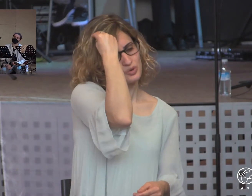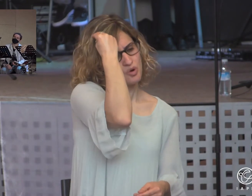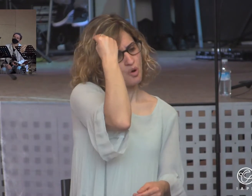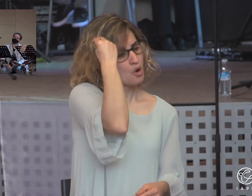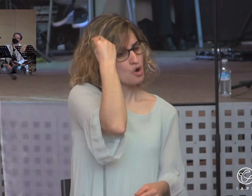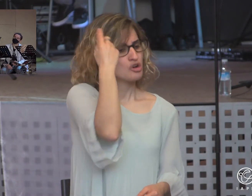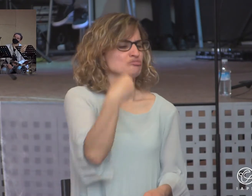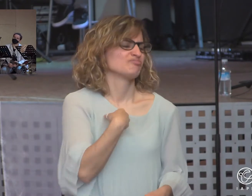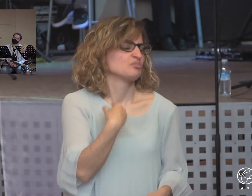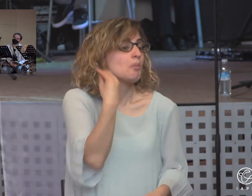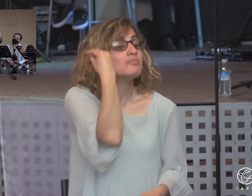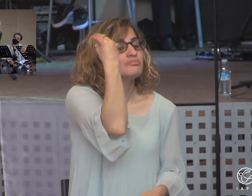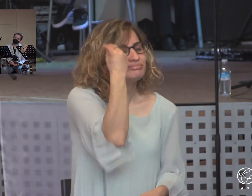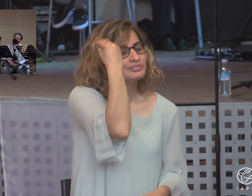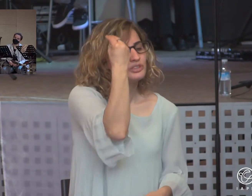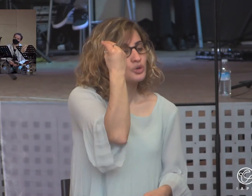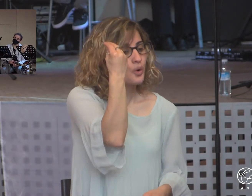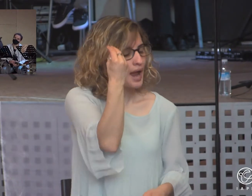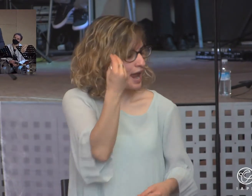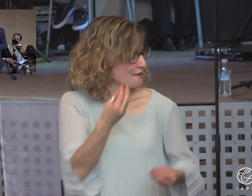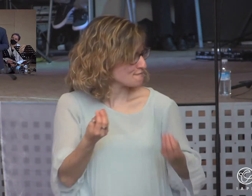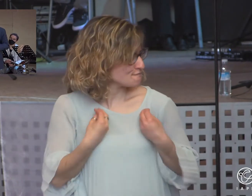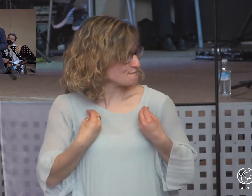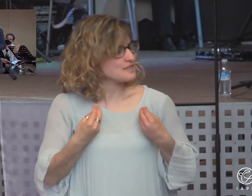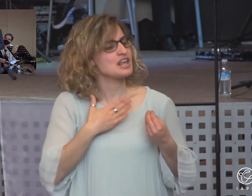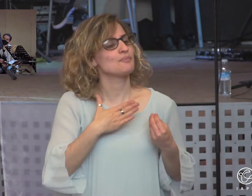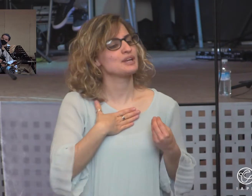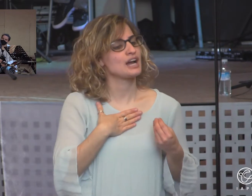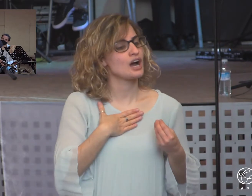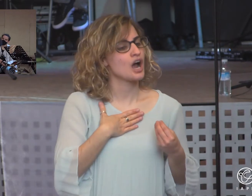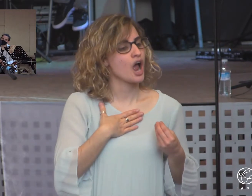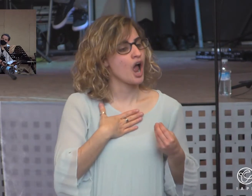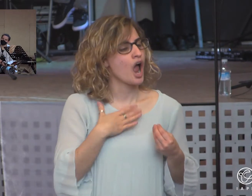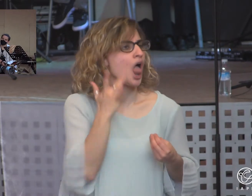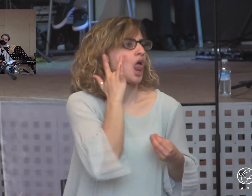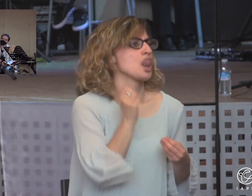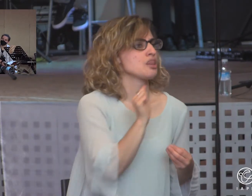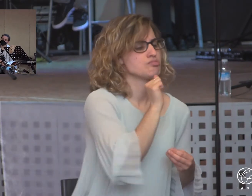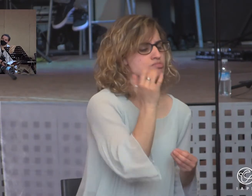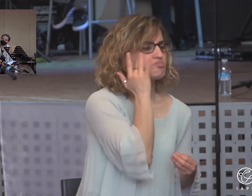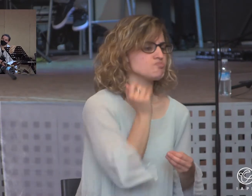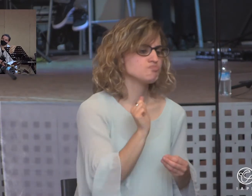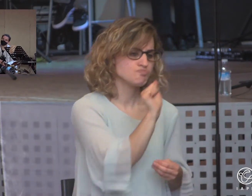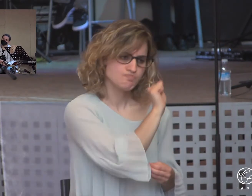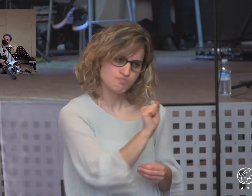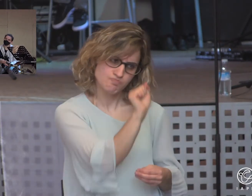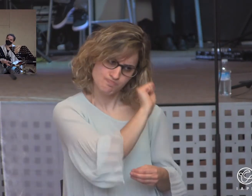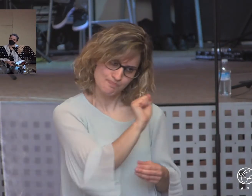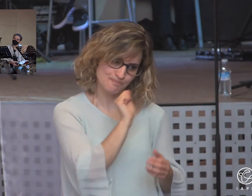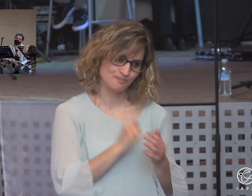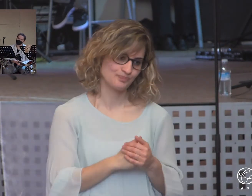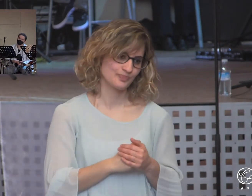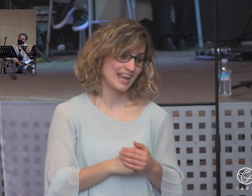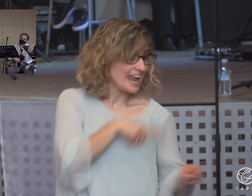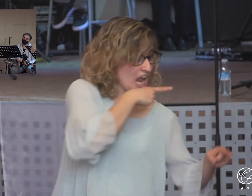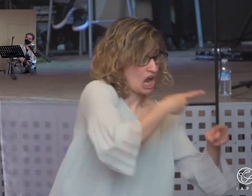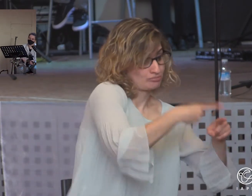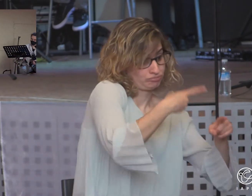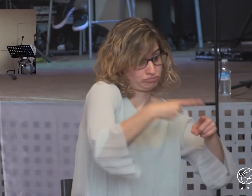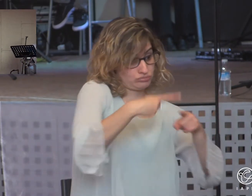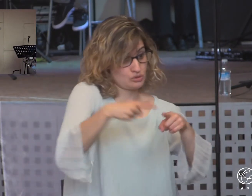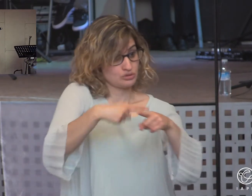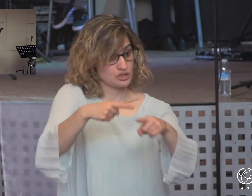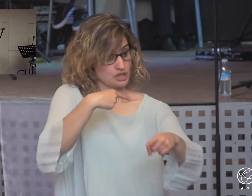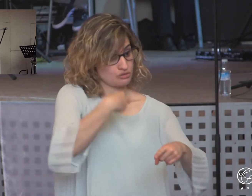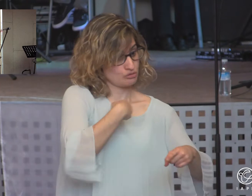necesito en mi vida. Señor, limpia mi casa. Señor, limpia mi vida. Señor, líbrame del